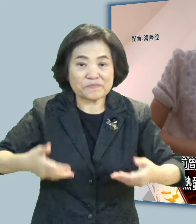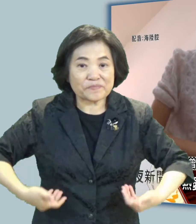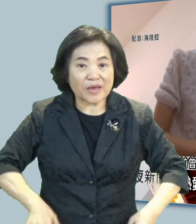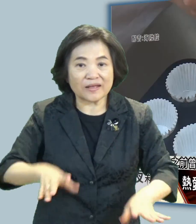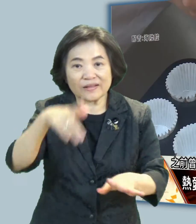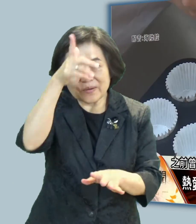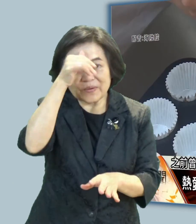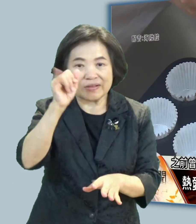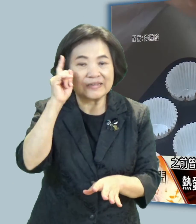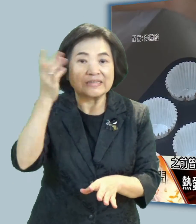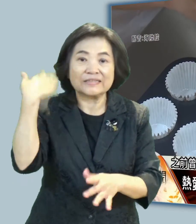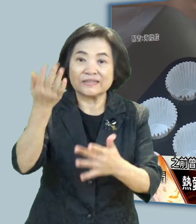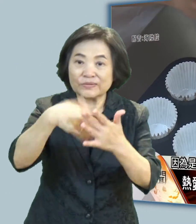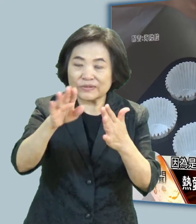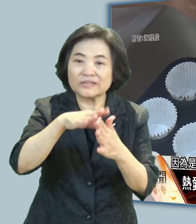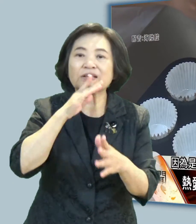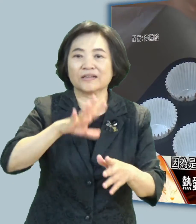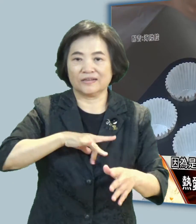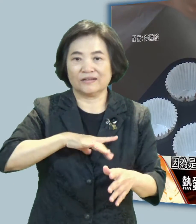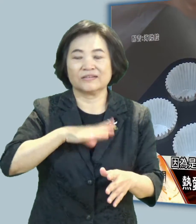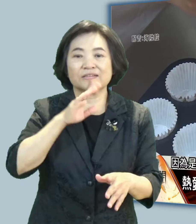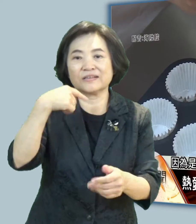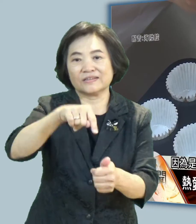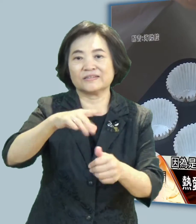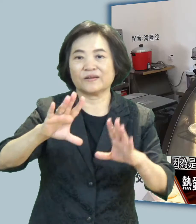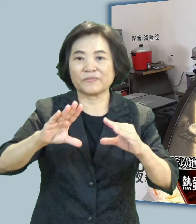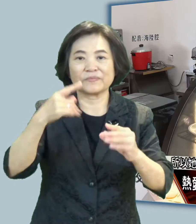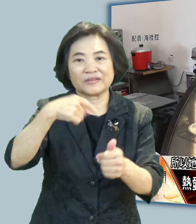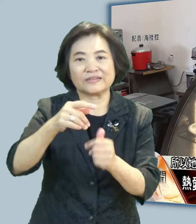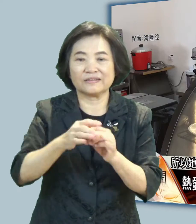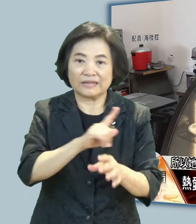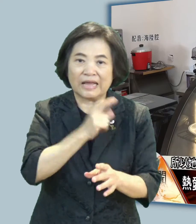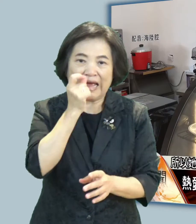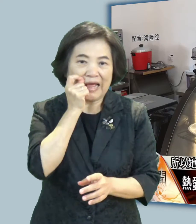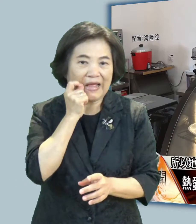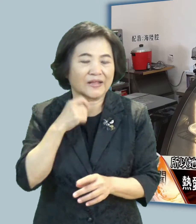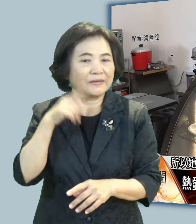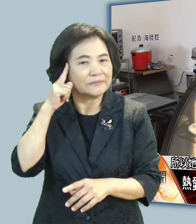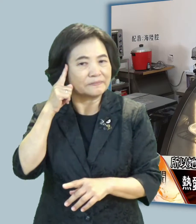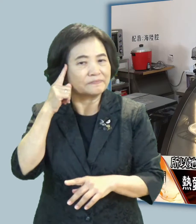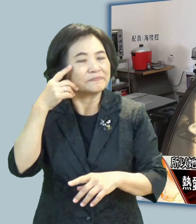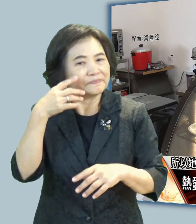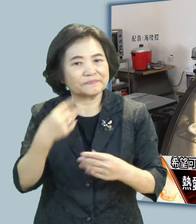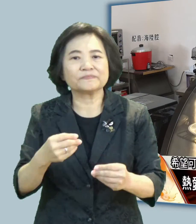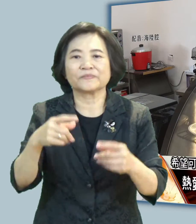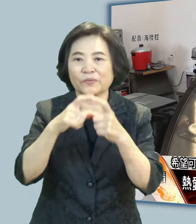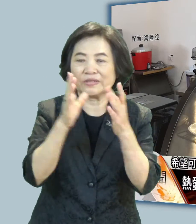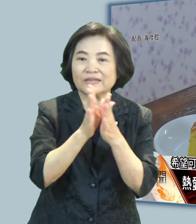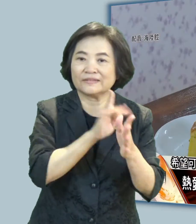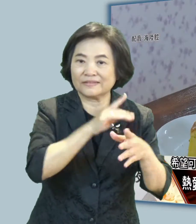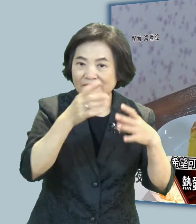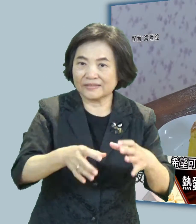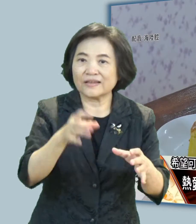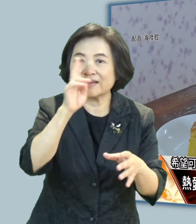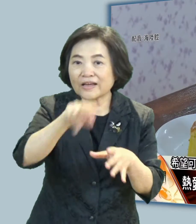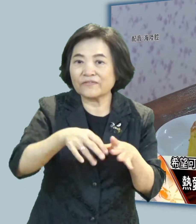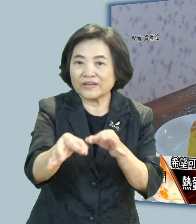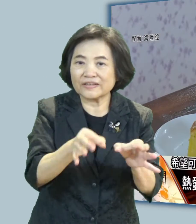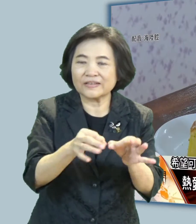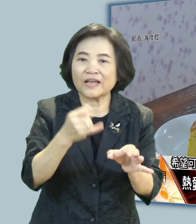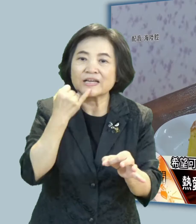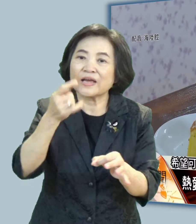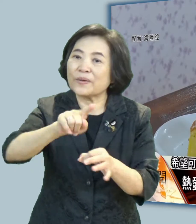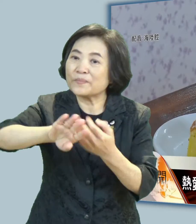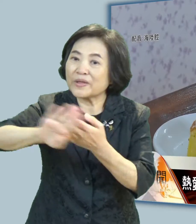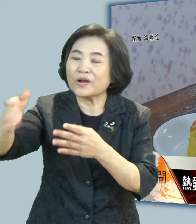是地后高走丰客公司，聚会系自家的兴趣，所以个个天准家乡来开店门，希望提供一下独家热